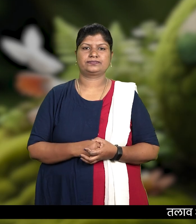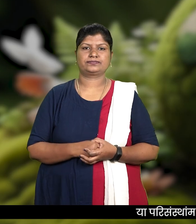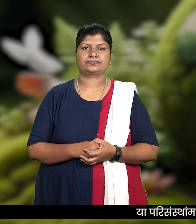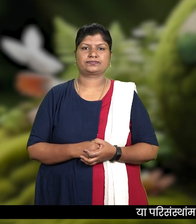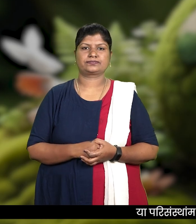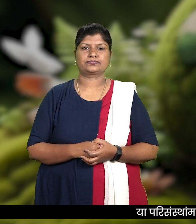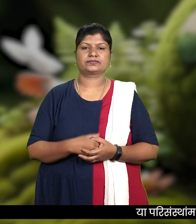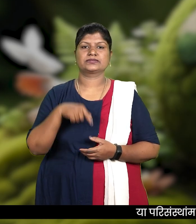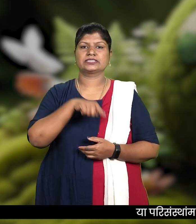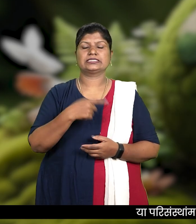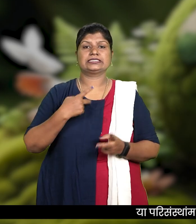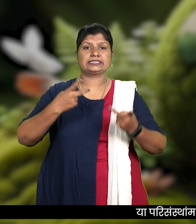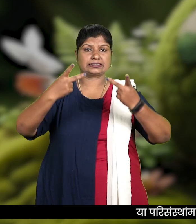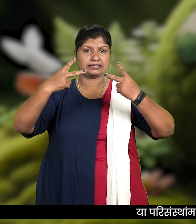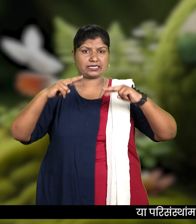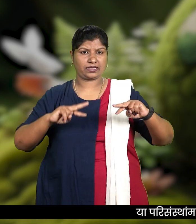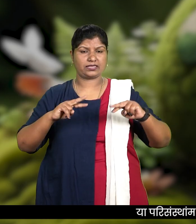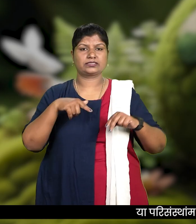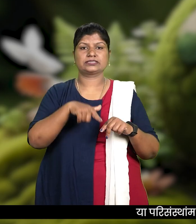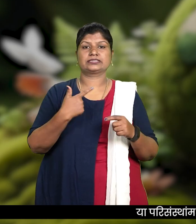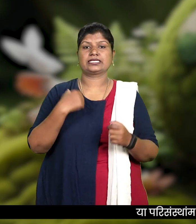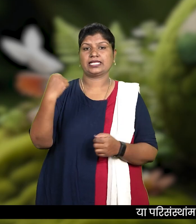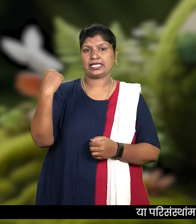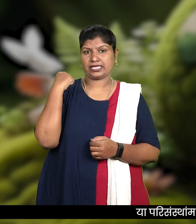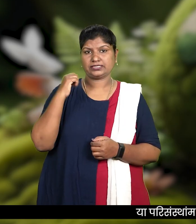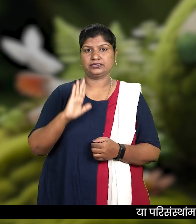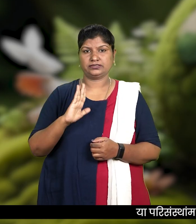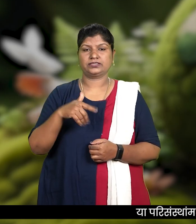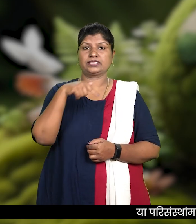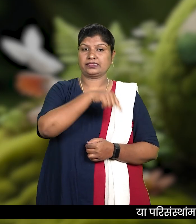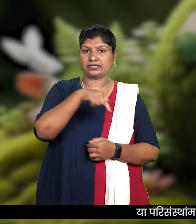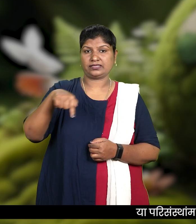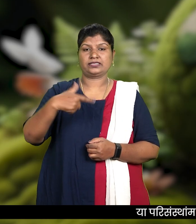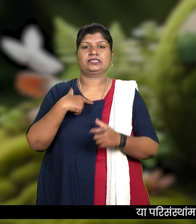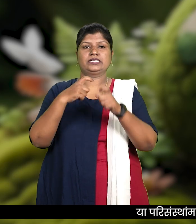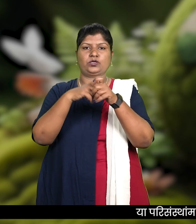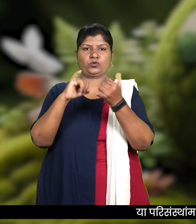या परिसंस्थांमधील ऊर्जेचे संक्रमण जलप्रवाह आणि नद्यांद्वारे होत असते.